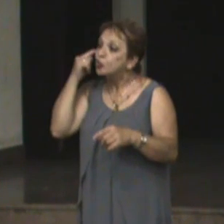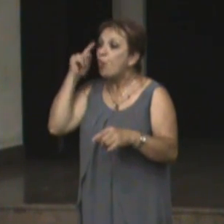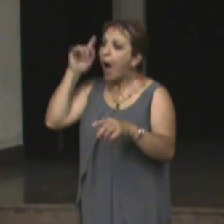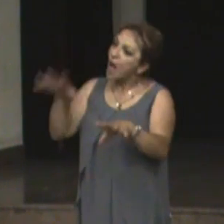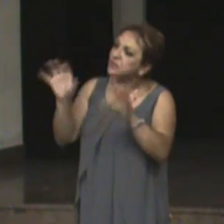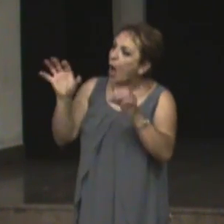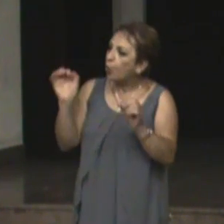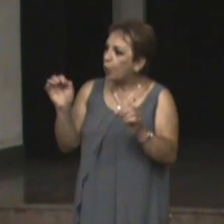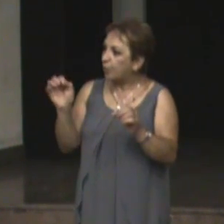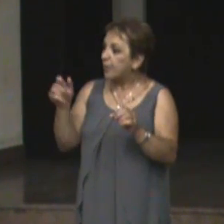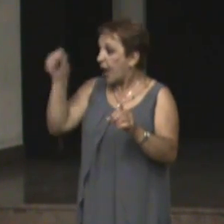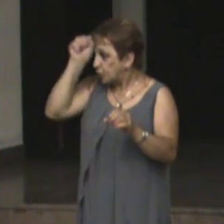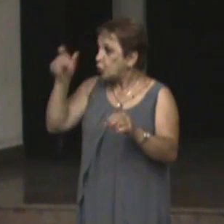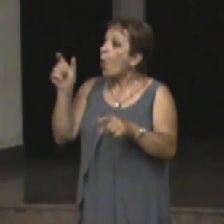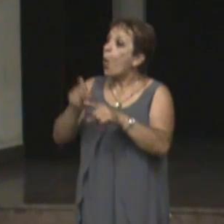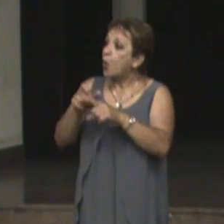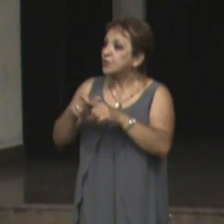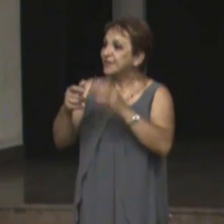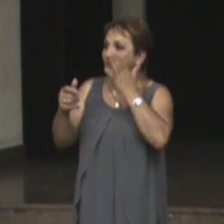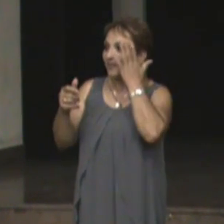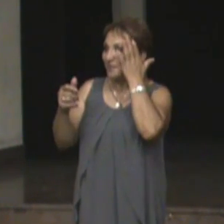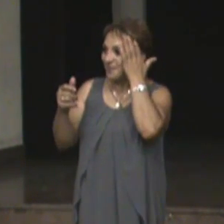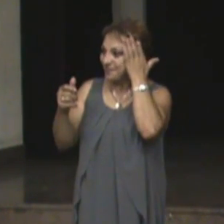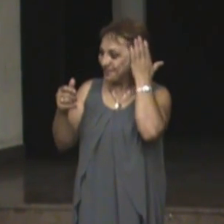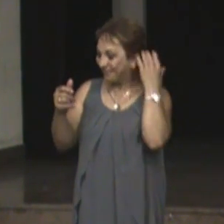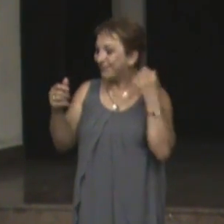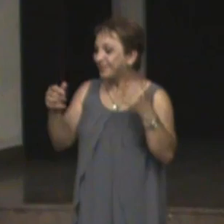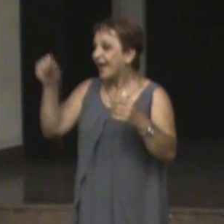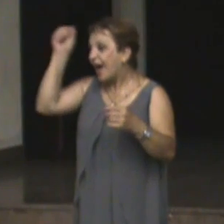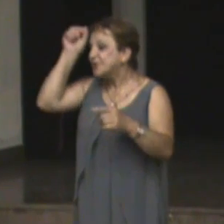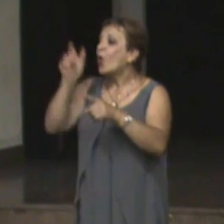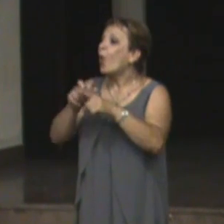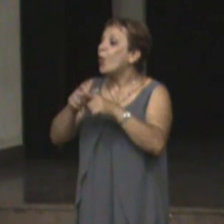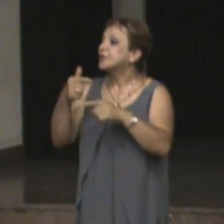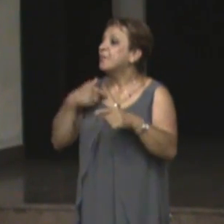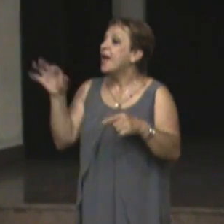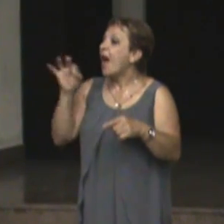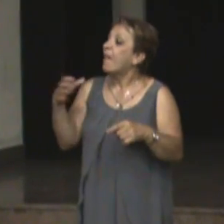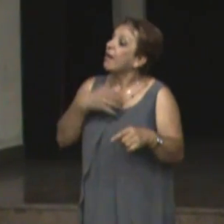Արդյոք Աստծո խոսքը մեր կյանքում իրապես պտուղ է տալիս։ Միթե մենք